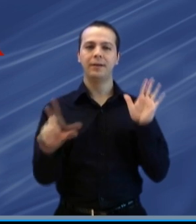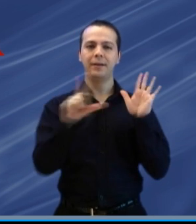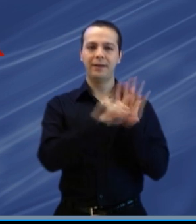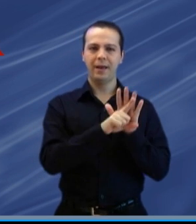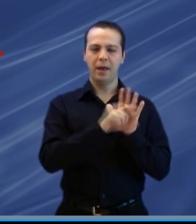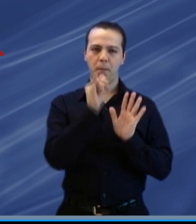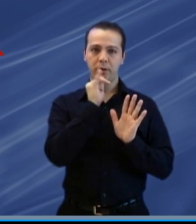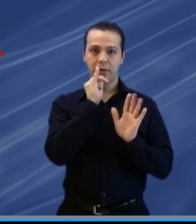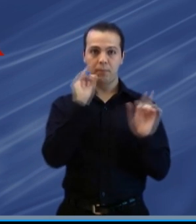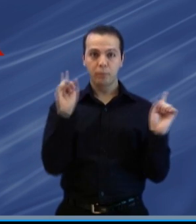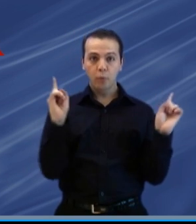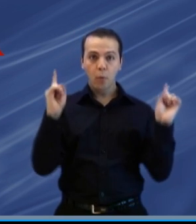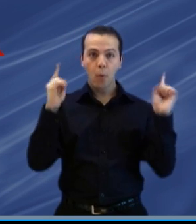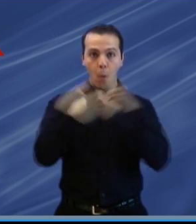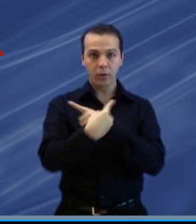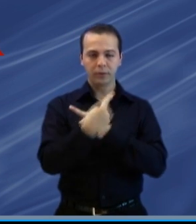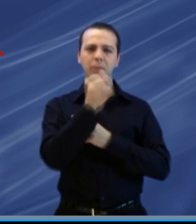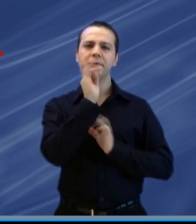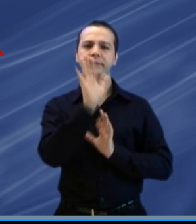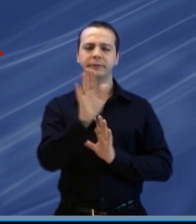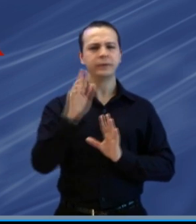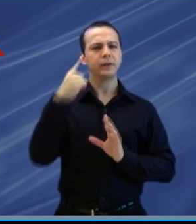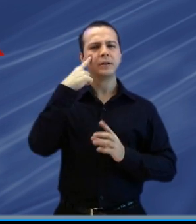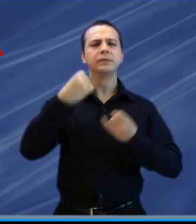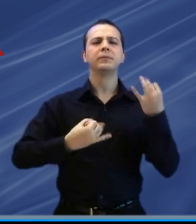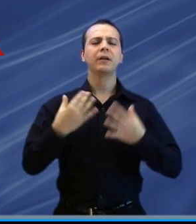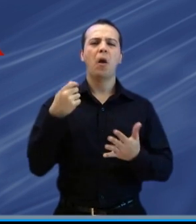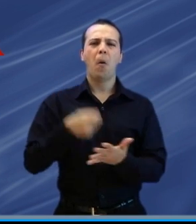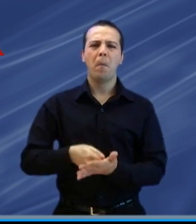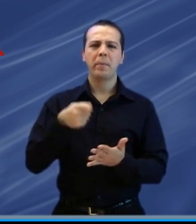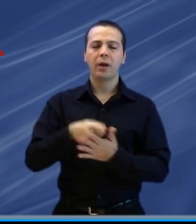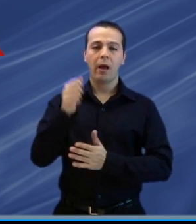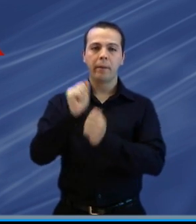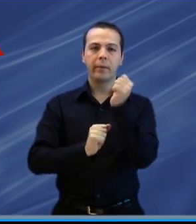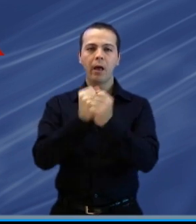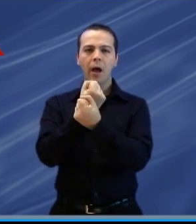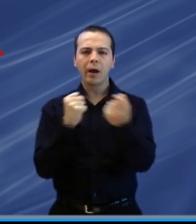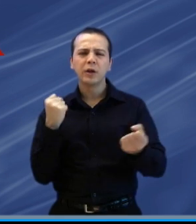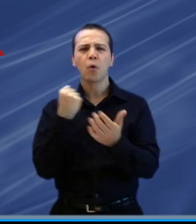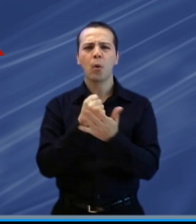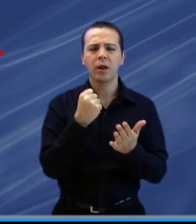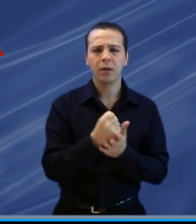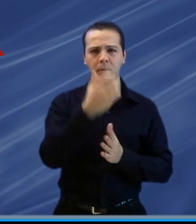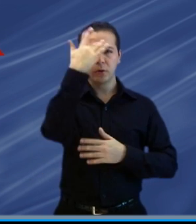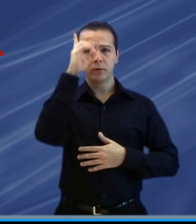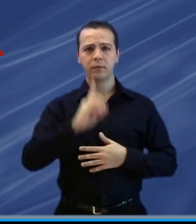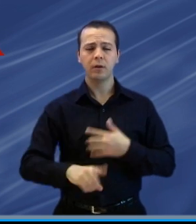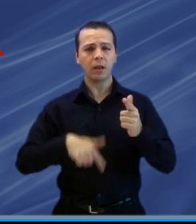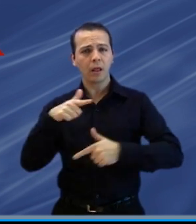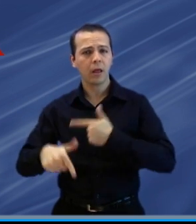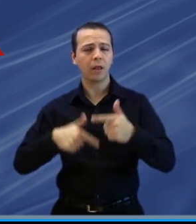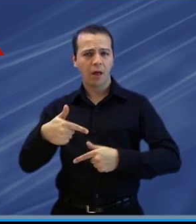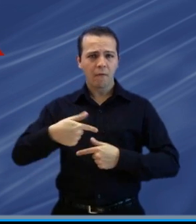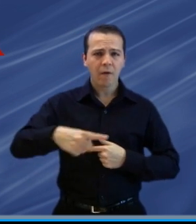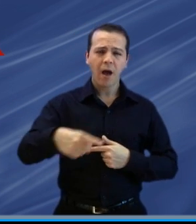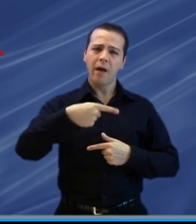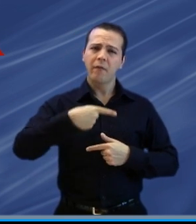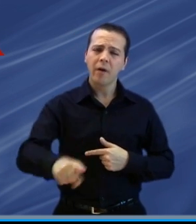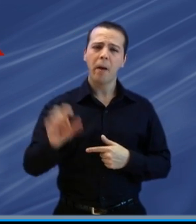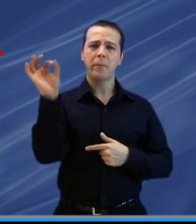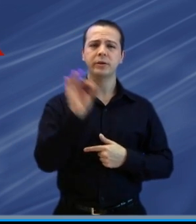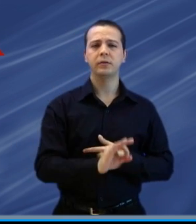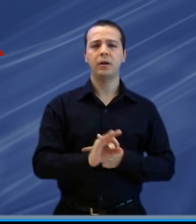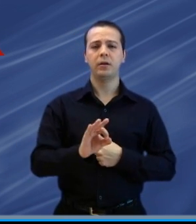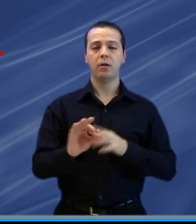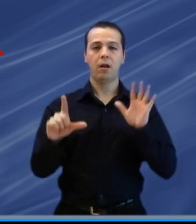vez de obrigar as grandes empresas a contratarem um percentual de pessoas com